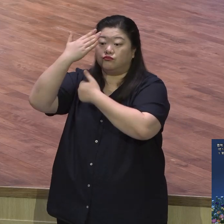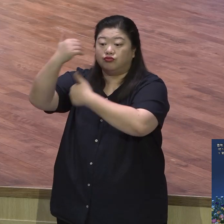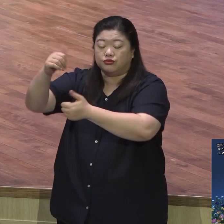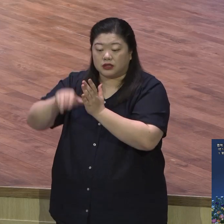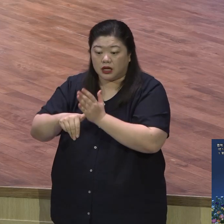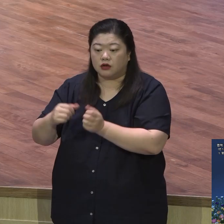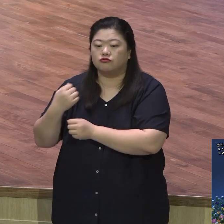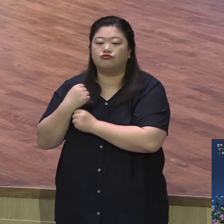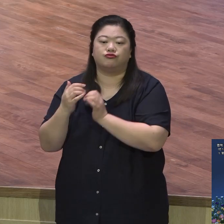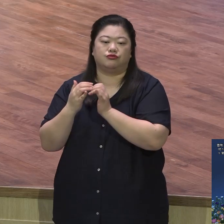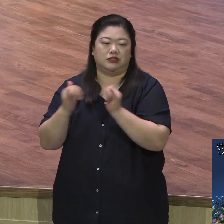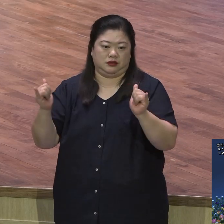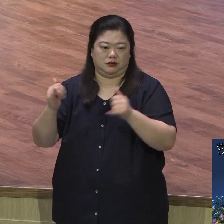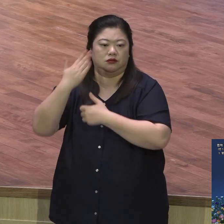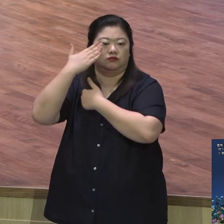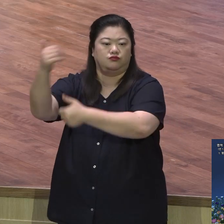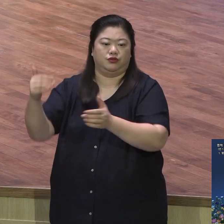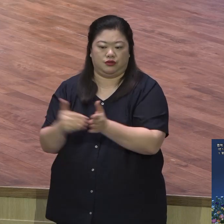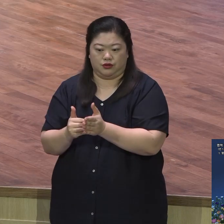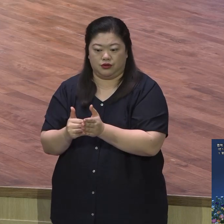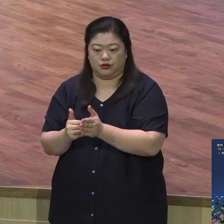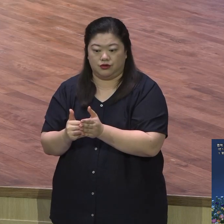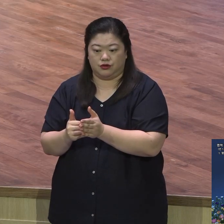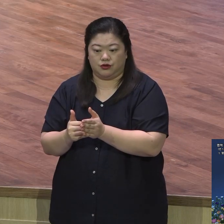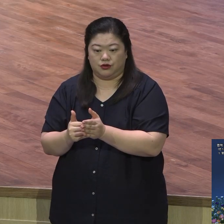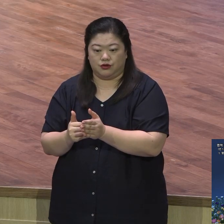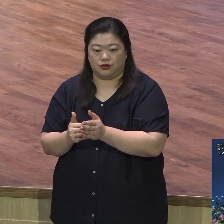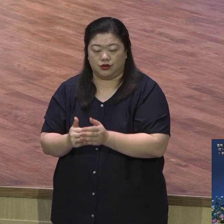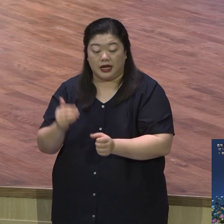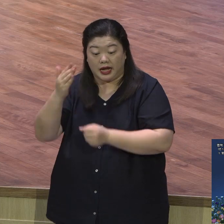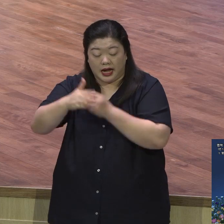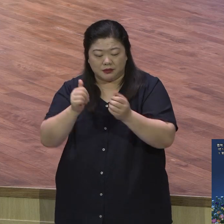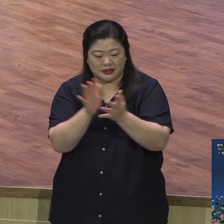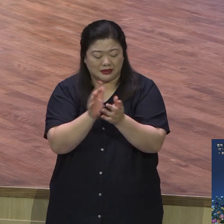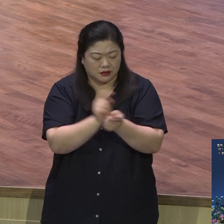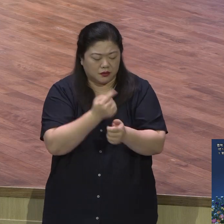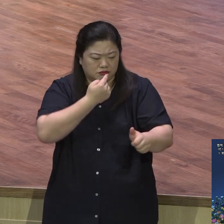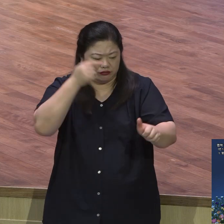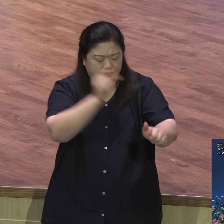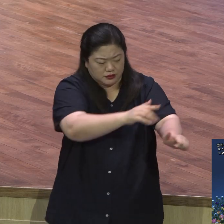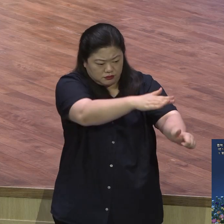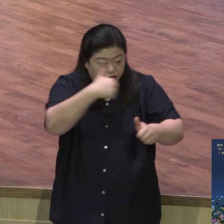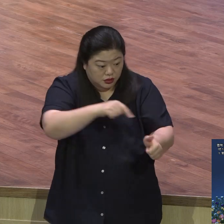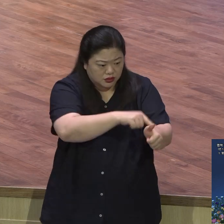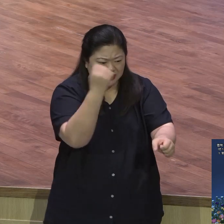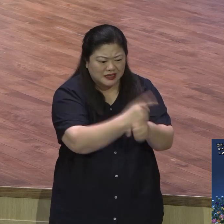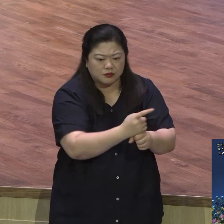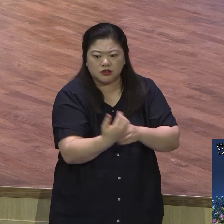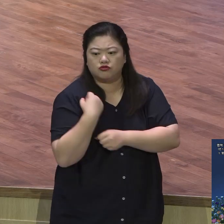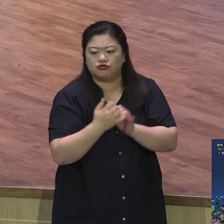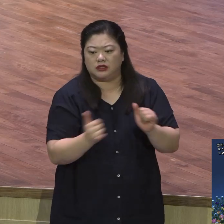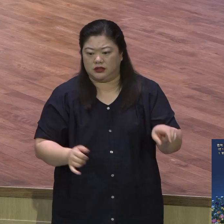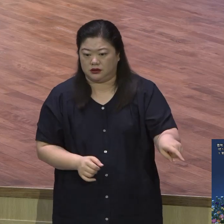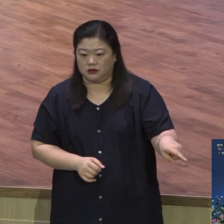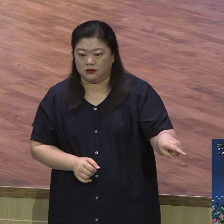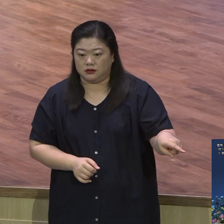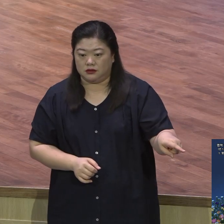이스라엘 백성은 군대로 하나님의 군대로 부른받았음. 대표적으로 출애국 12장 40일째로 보면